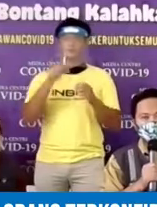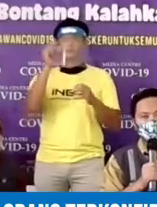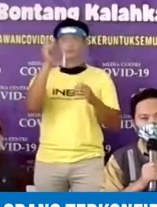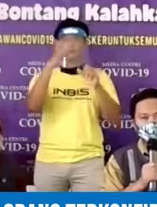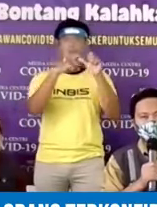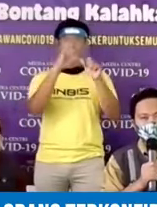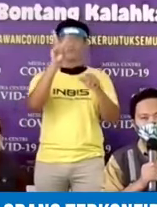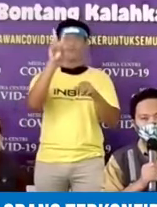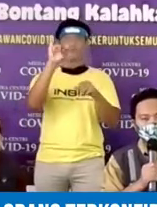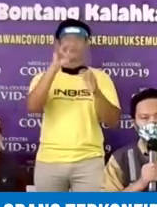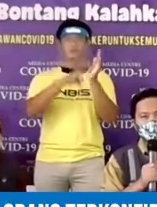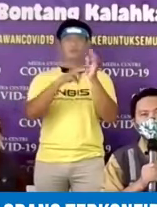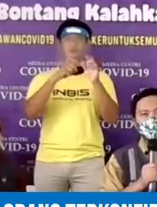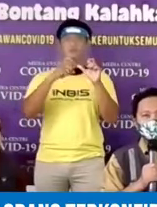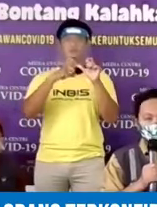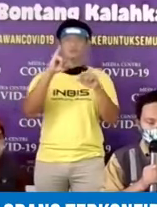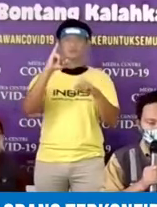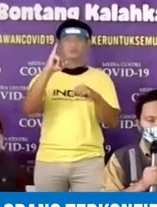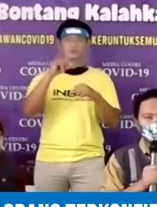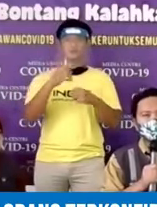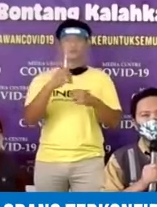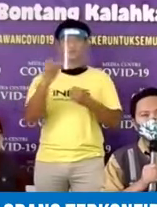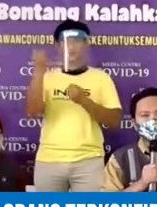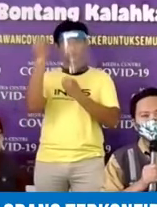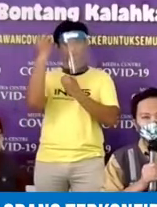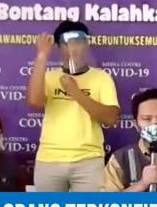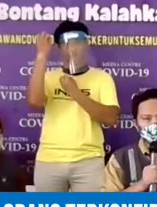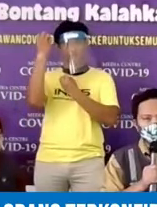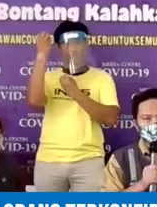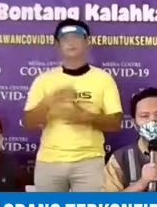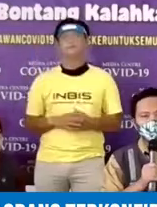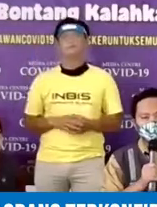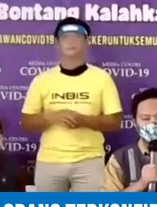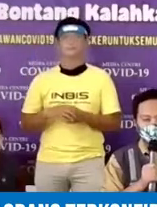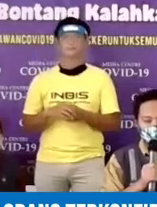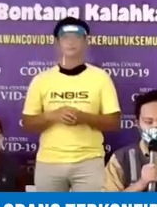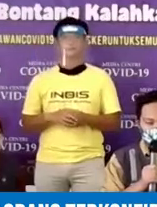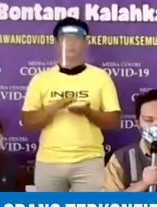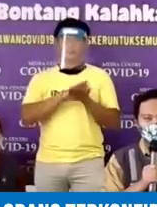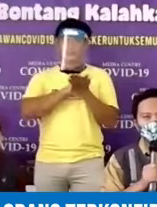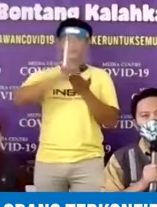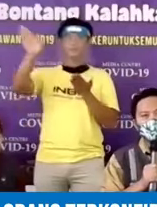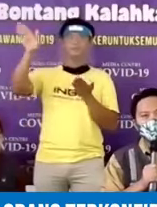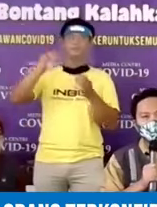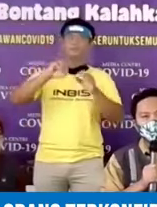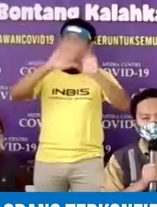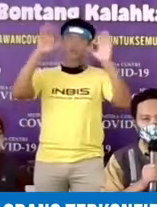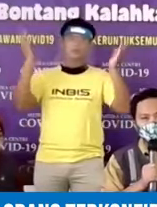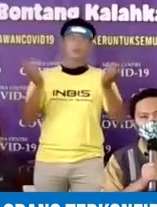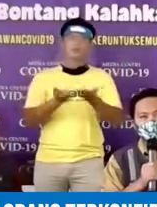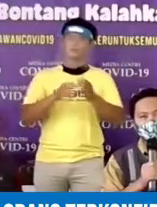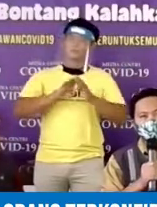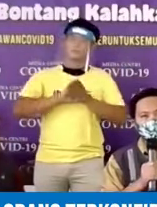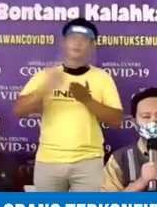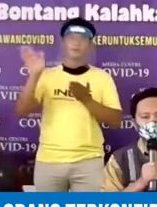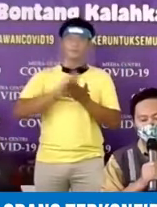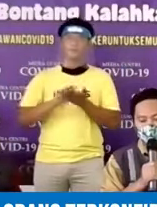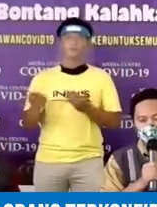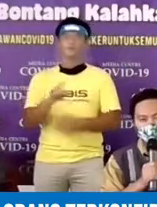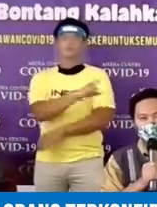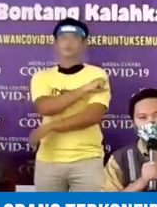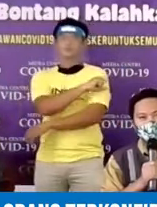sana mobile search sehingga kami diberikan keleluasaan untuk mengirim sebanyaknya atau sesuai dengan kebutuhan ke dinas kesehatan